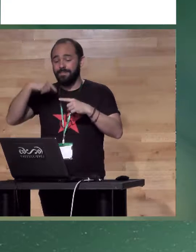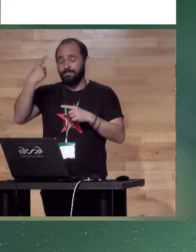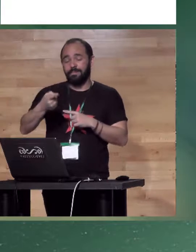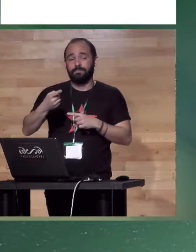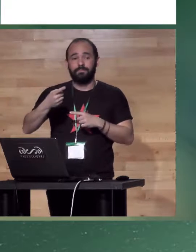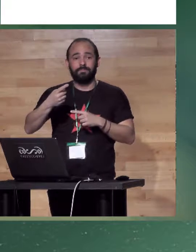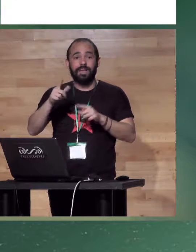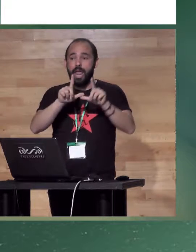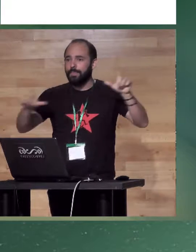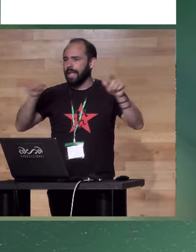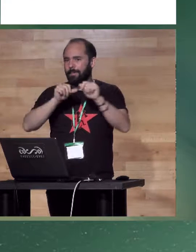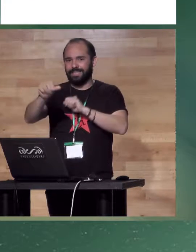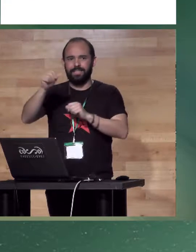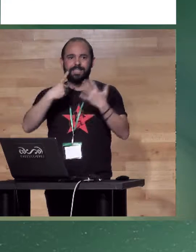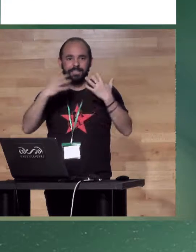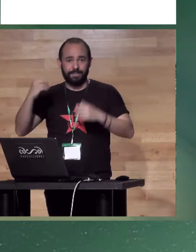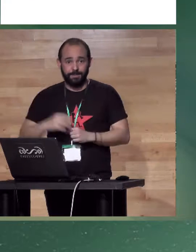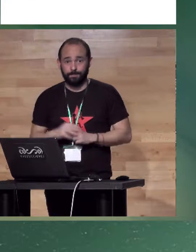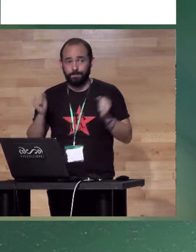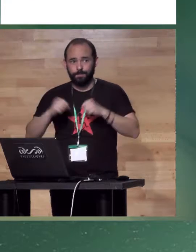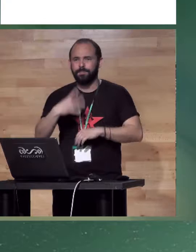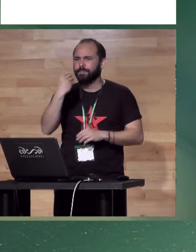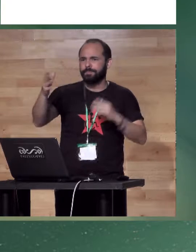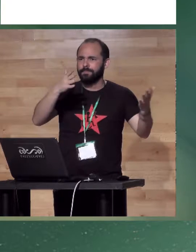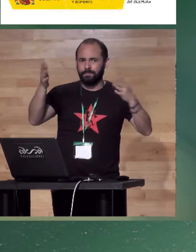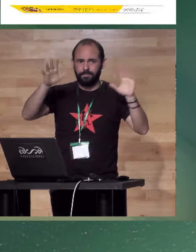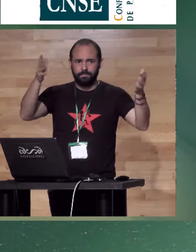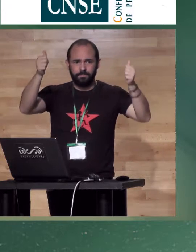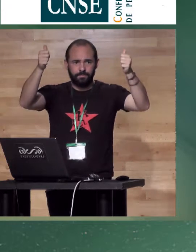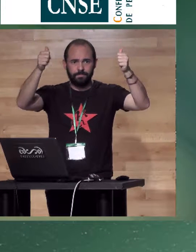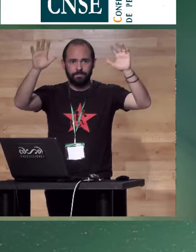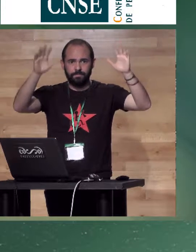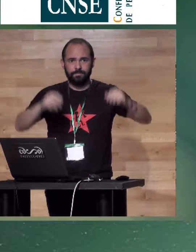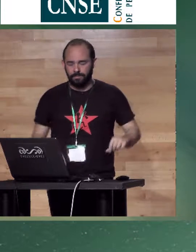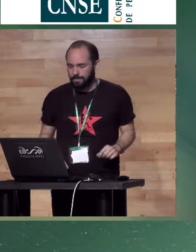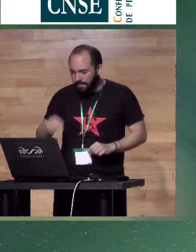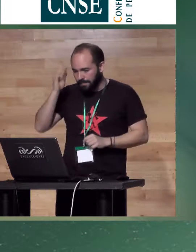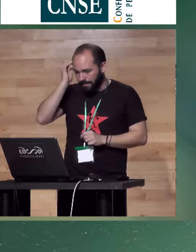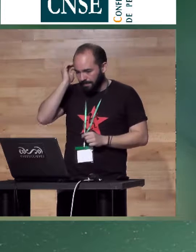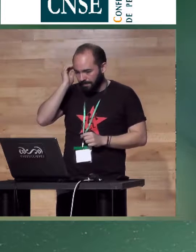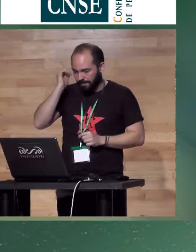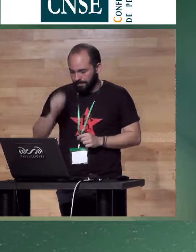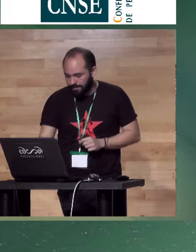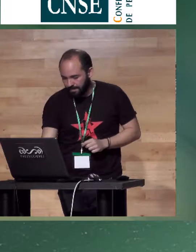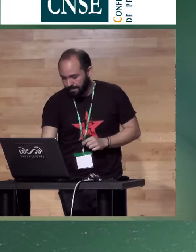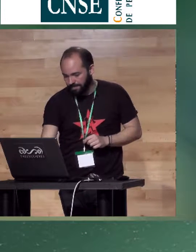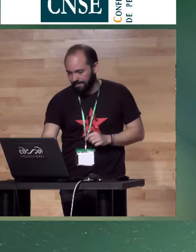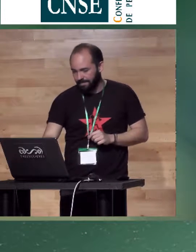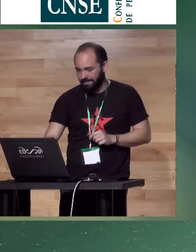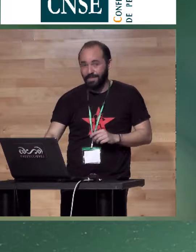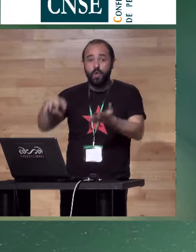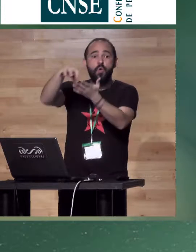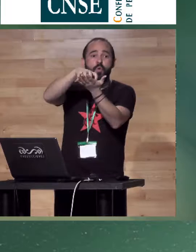dicho, hasta 29 minutos, mediometraje, más o menos. ¿Me seguís?